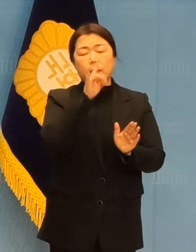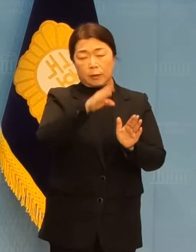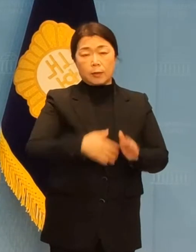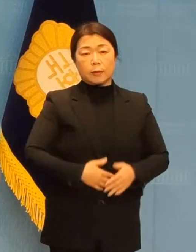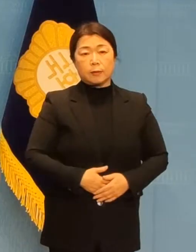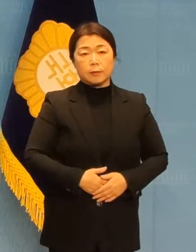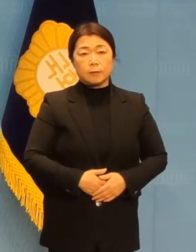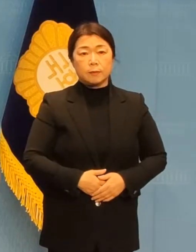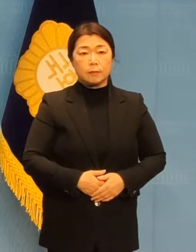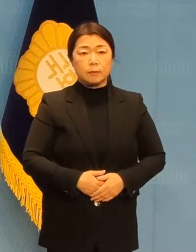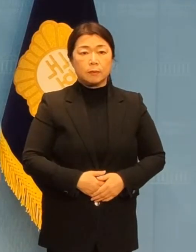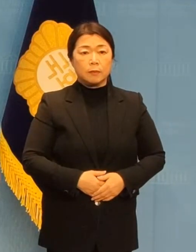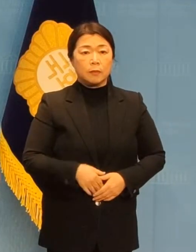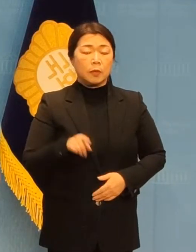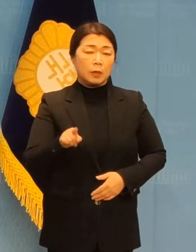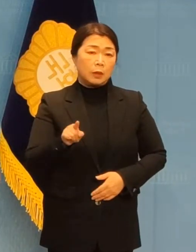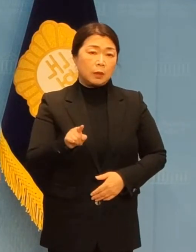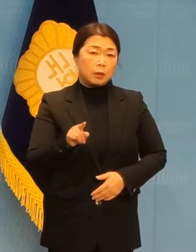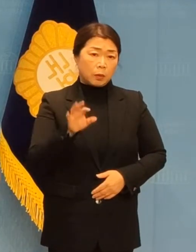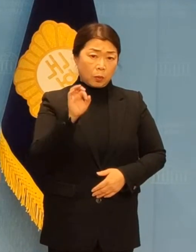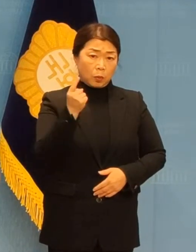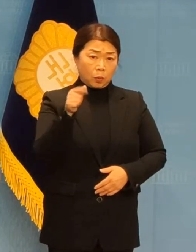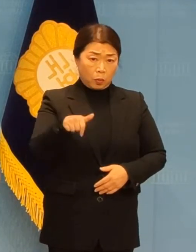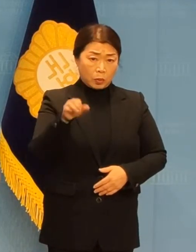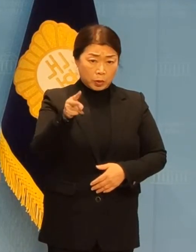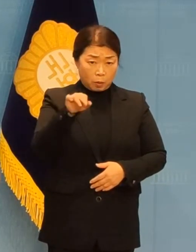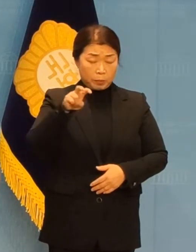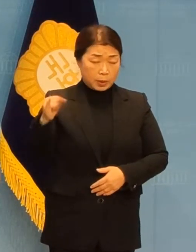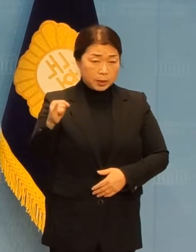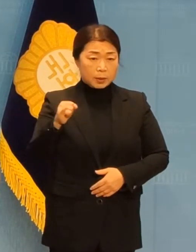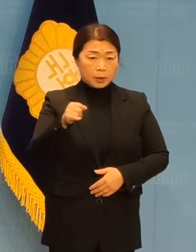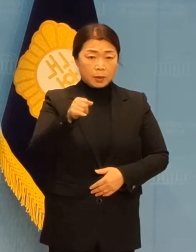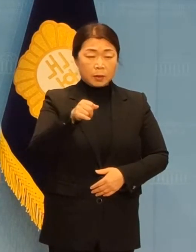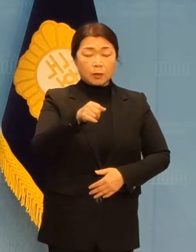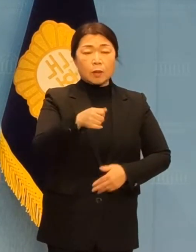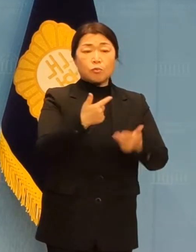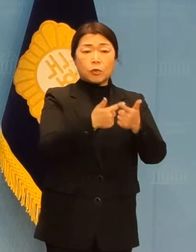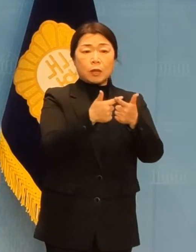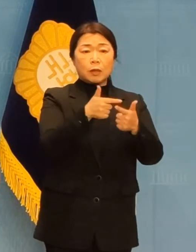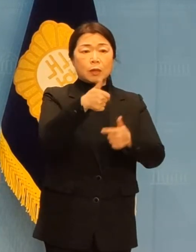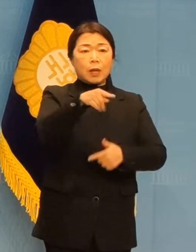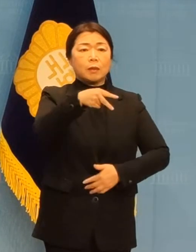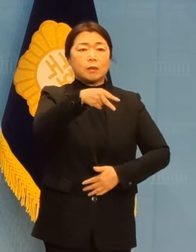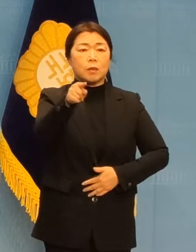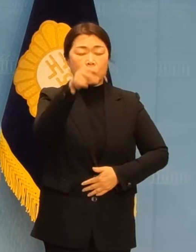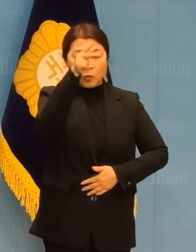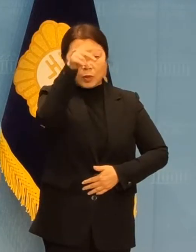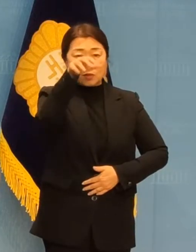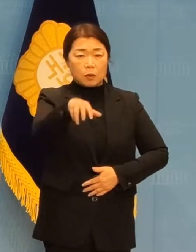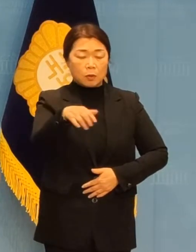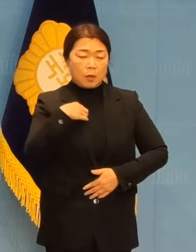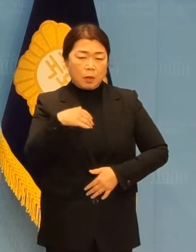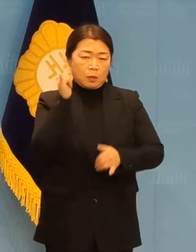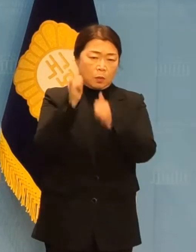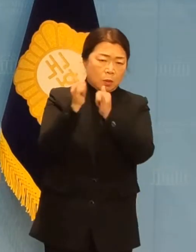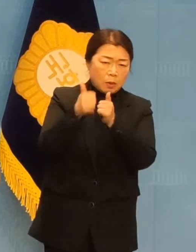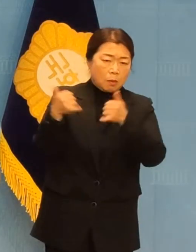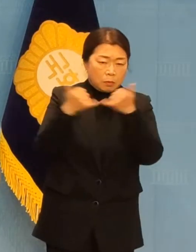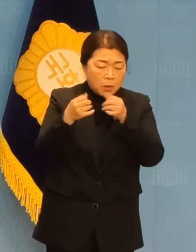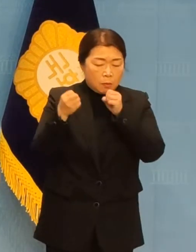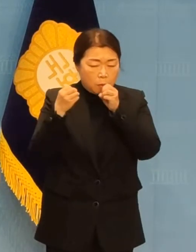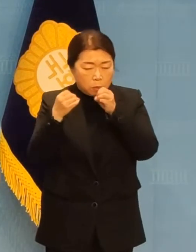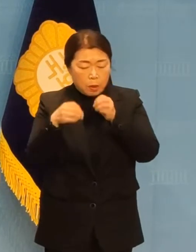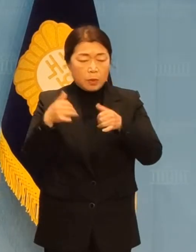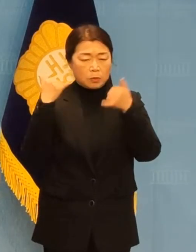현장에서 옥영미 강서경찰서 등이 분주하게 전화를 받고 전화 또